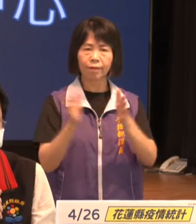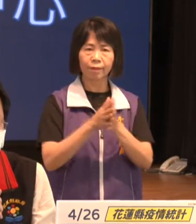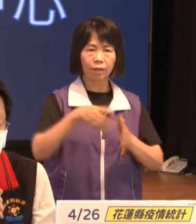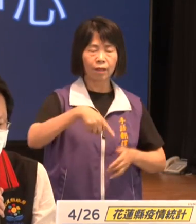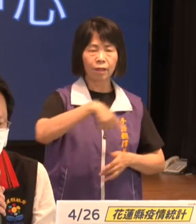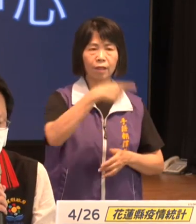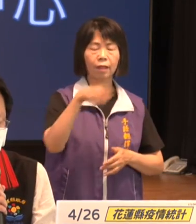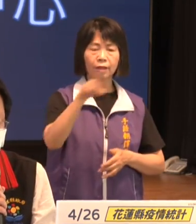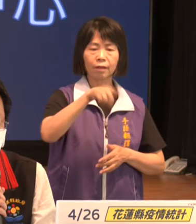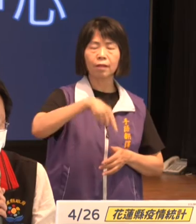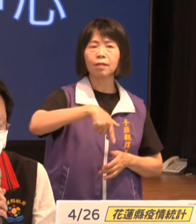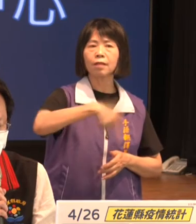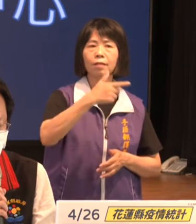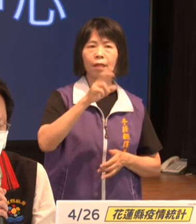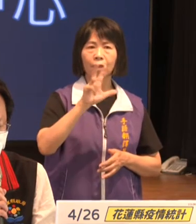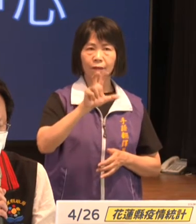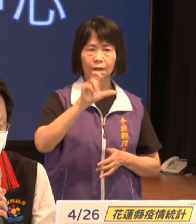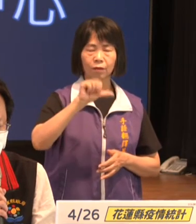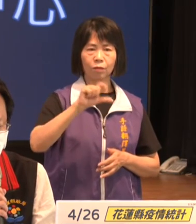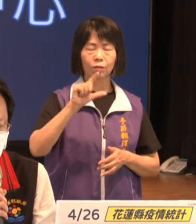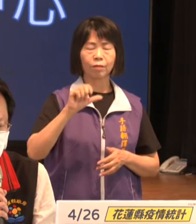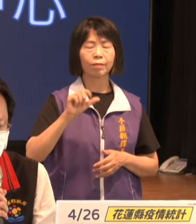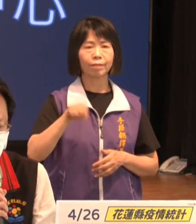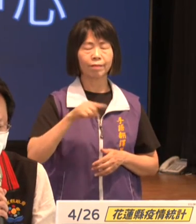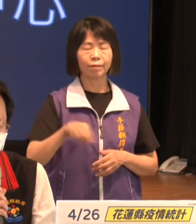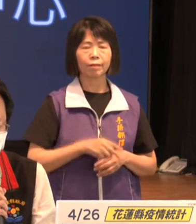1675，那居隔的人数是